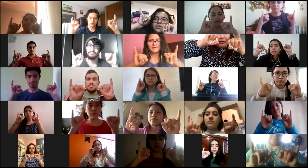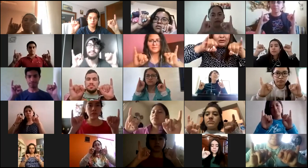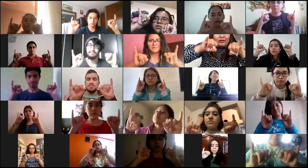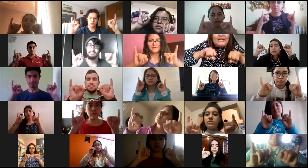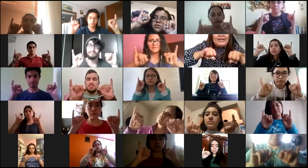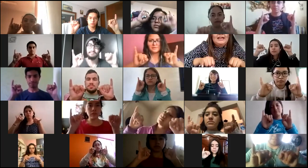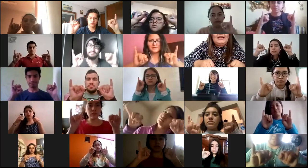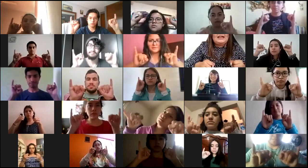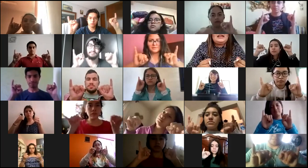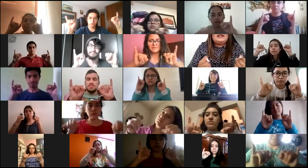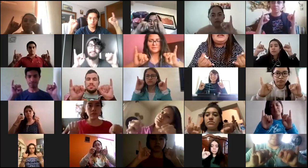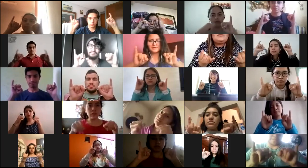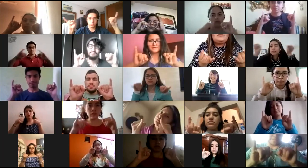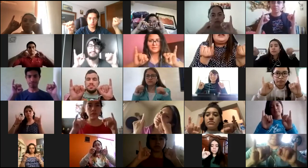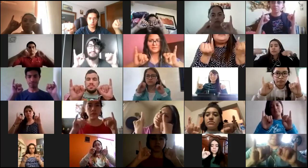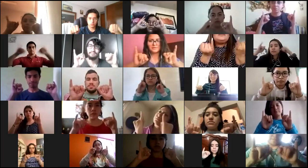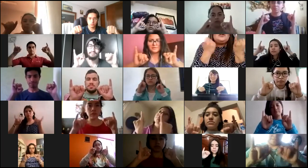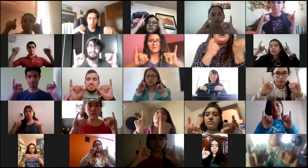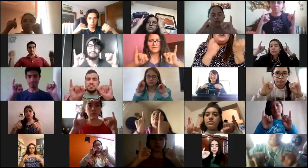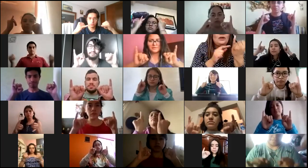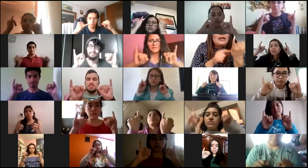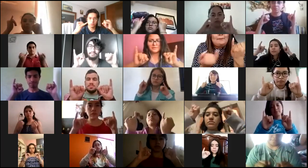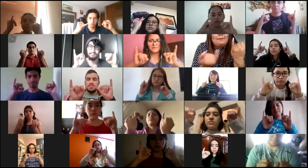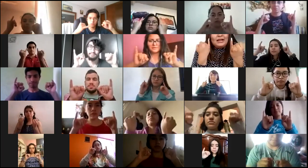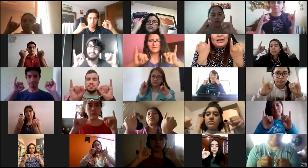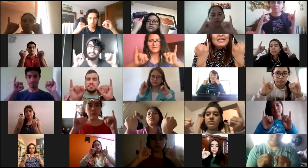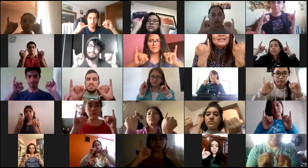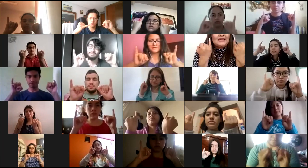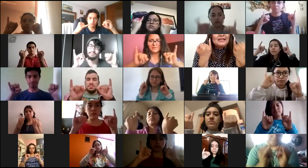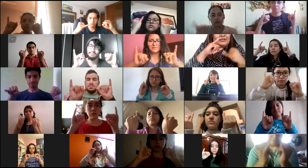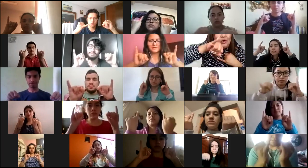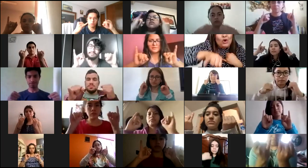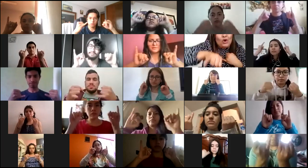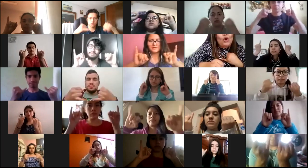en el aire y cuando la dibujo, la palma queda hacia adentro. J.